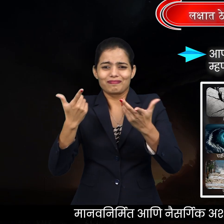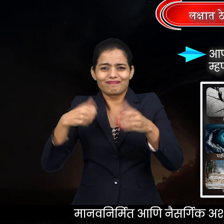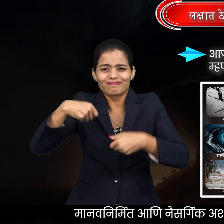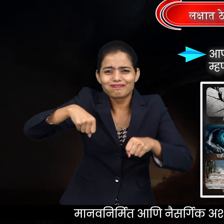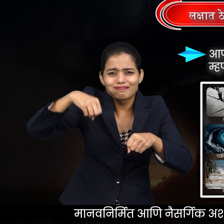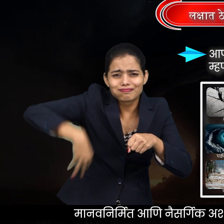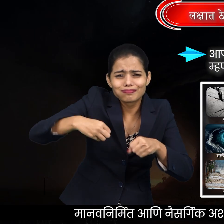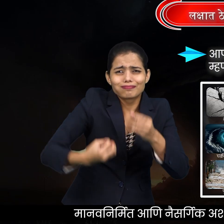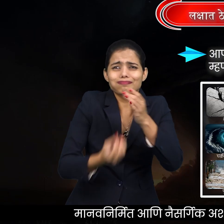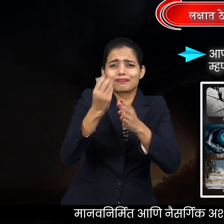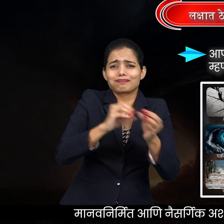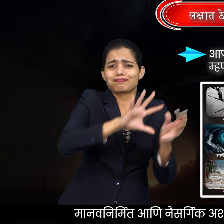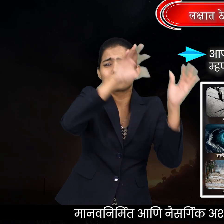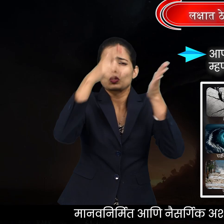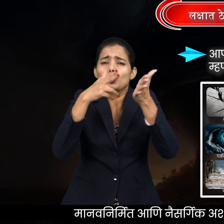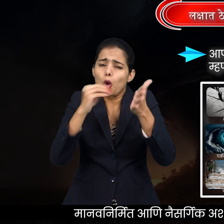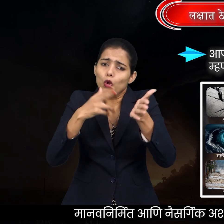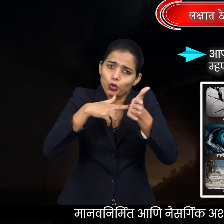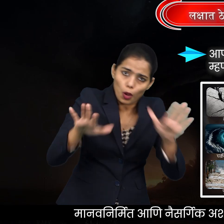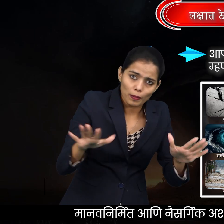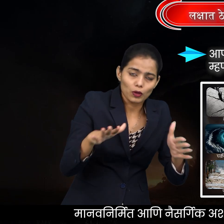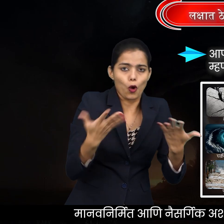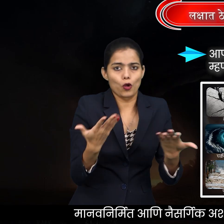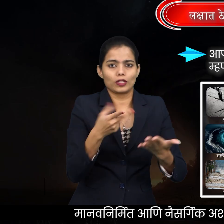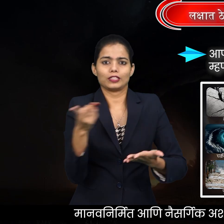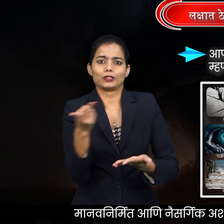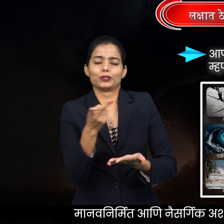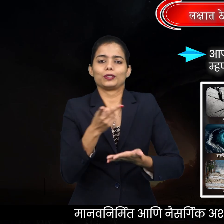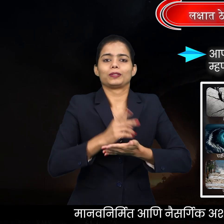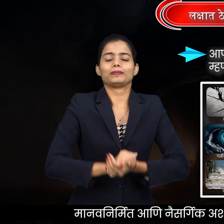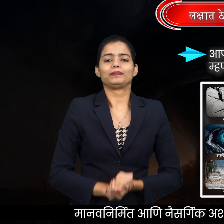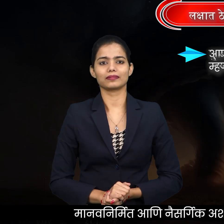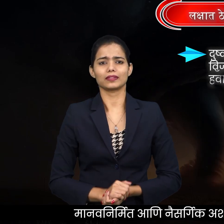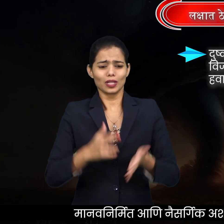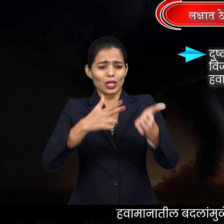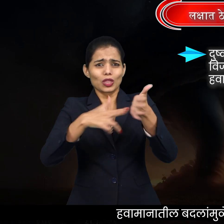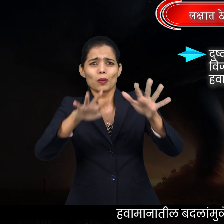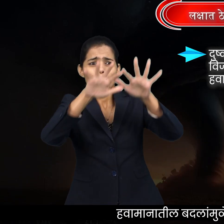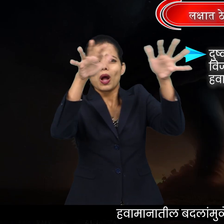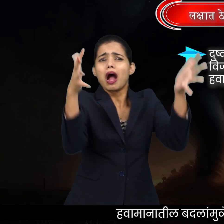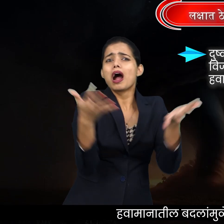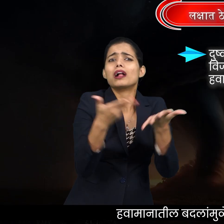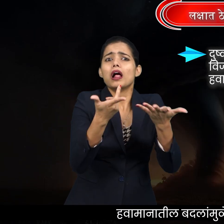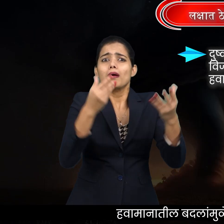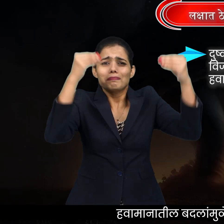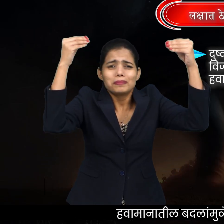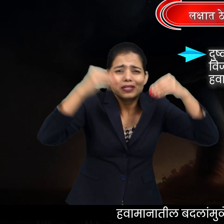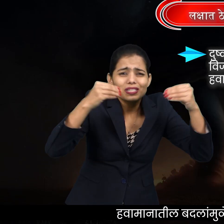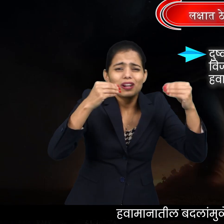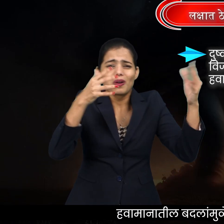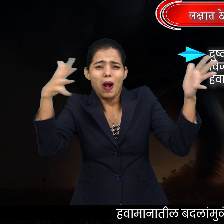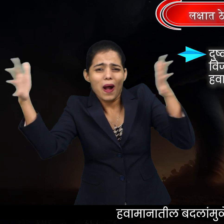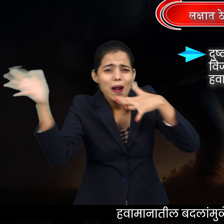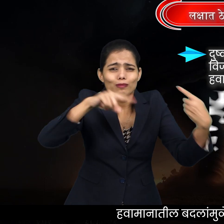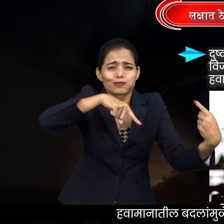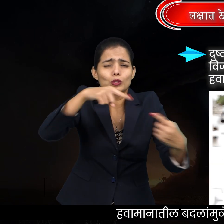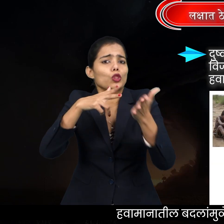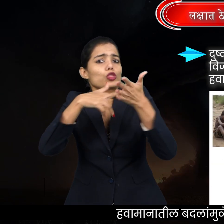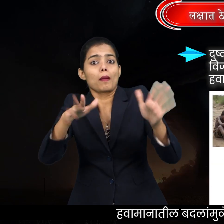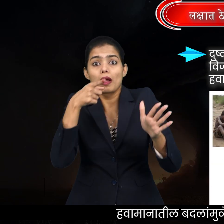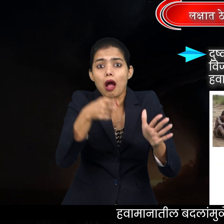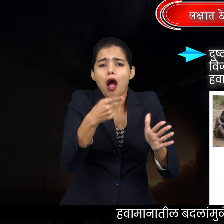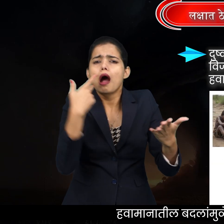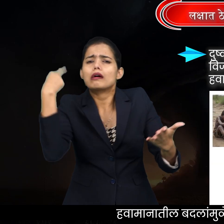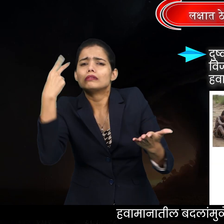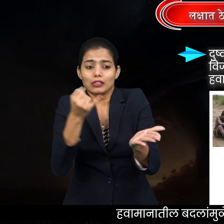आहेत. तिसरा, हवामानातील